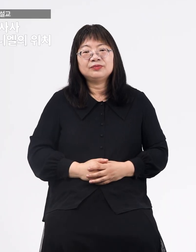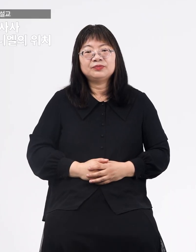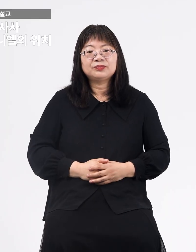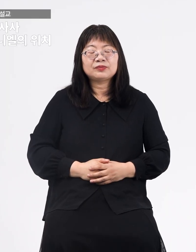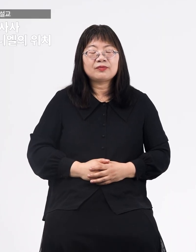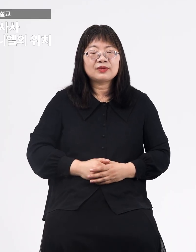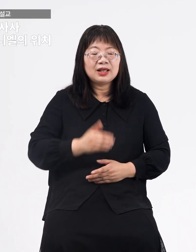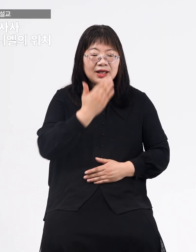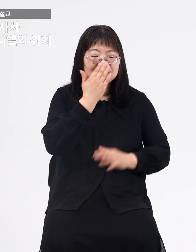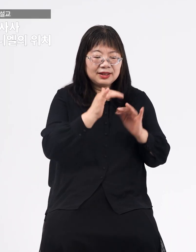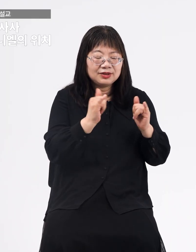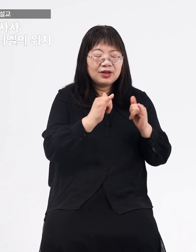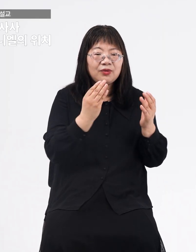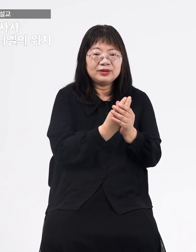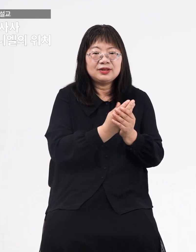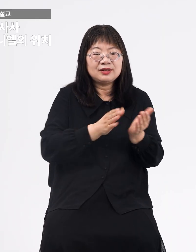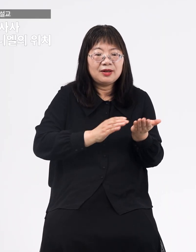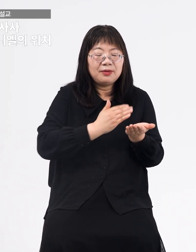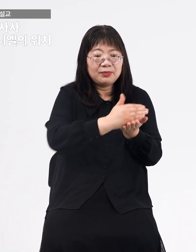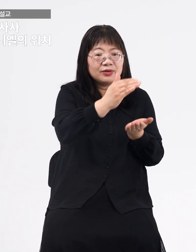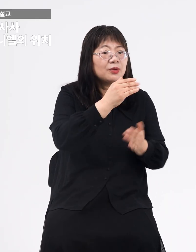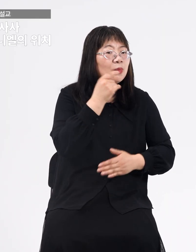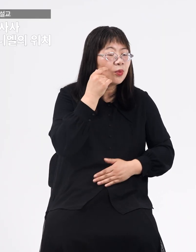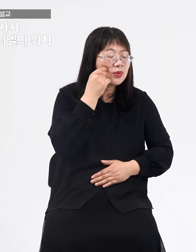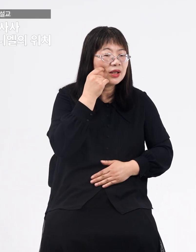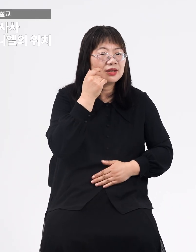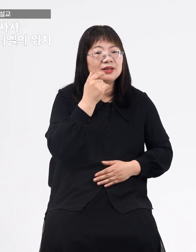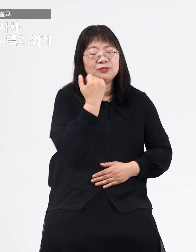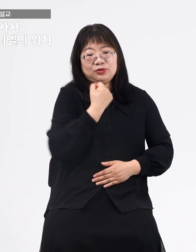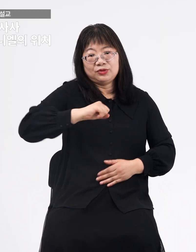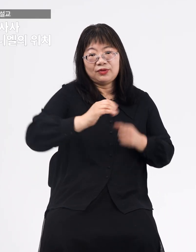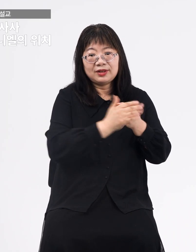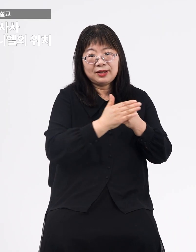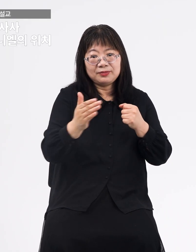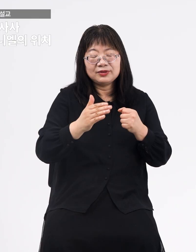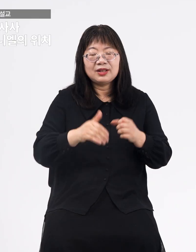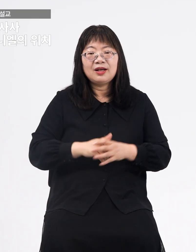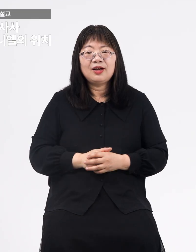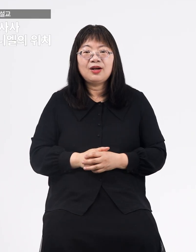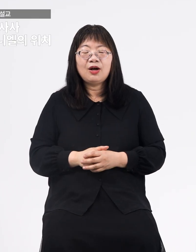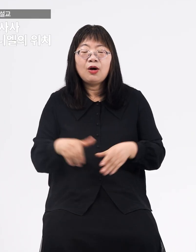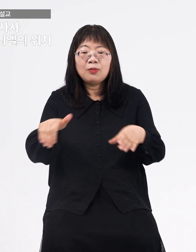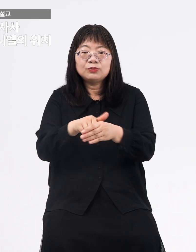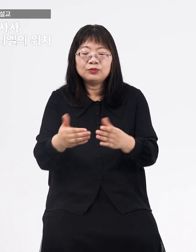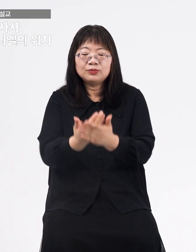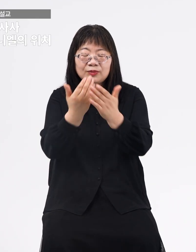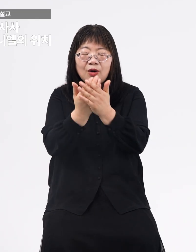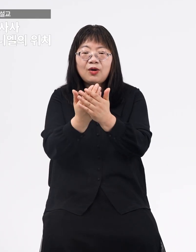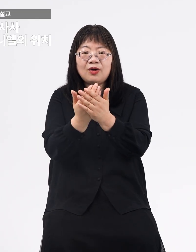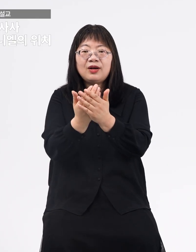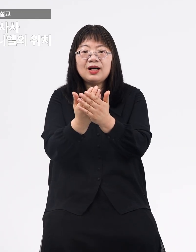영향력을 끼쳤는가 하면 유프라테스와 티그리스 강의 문명의 발상지인